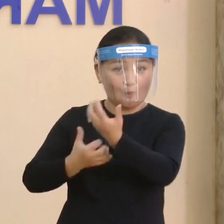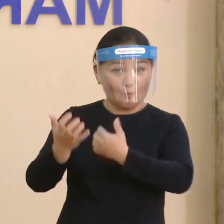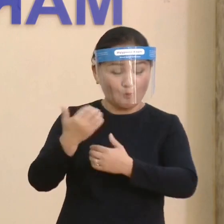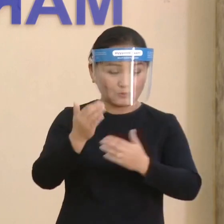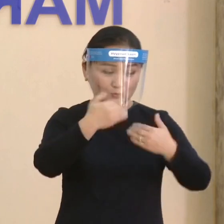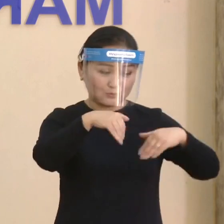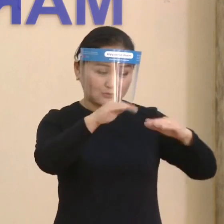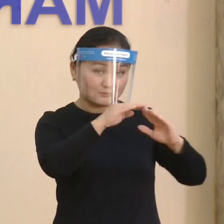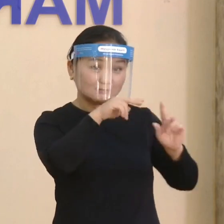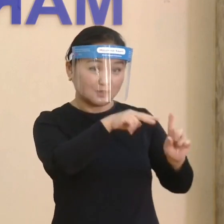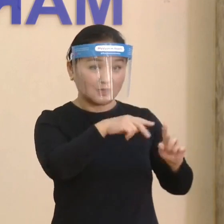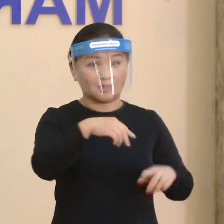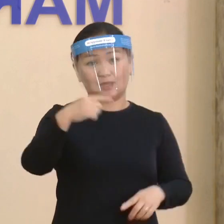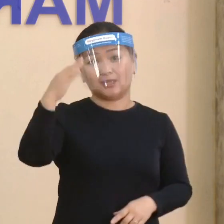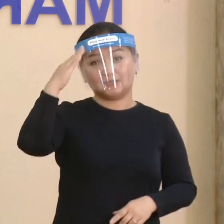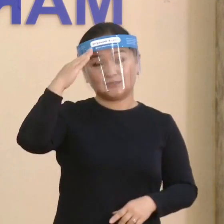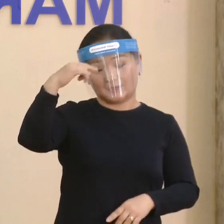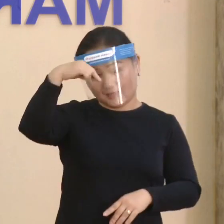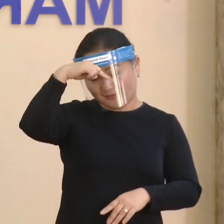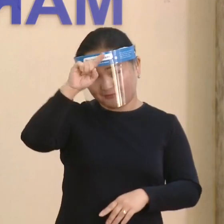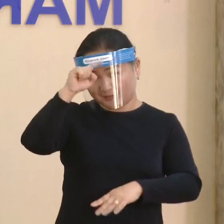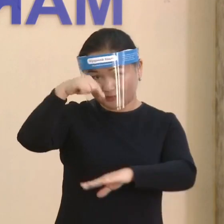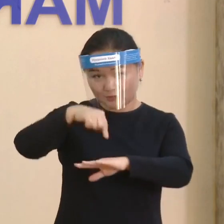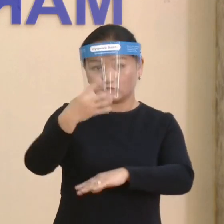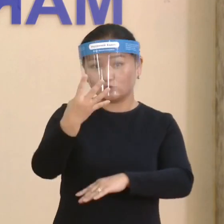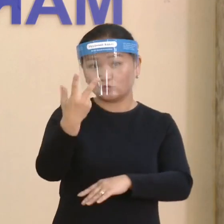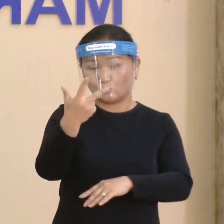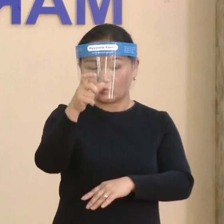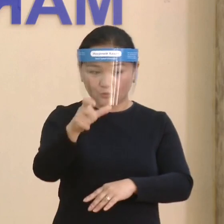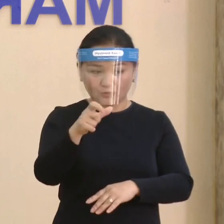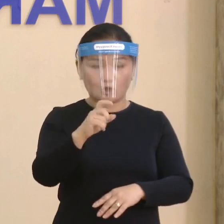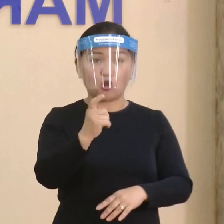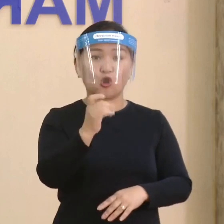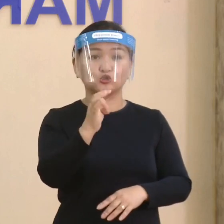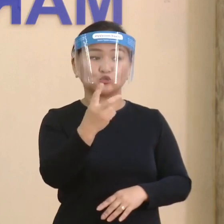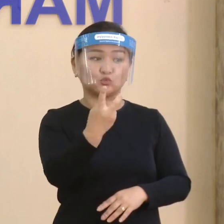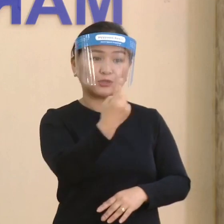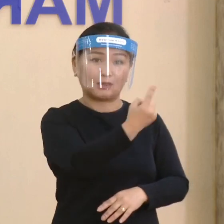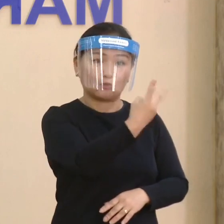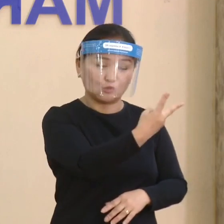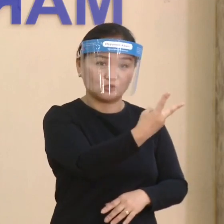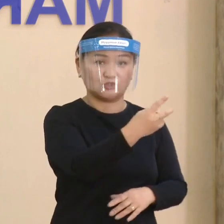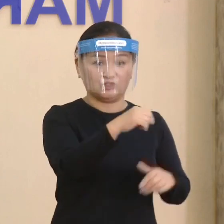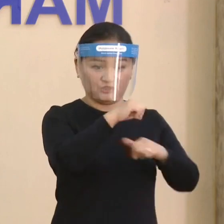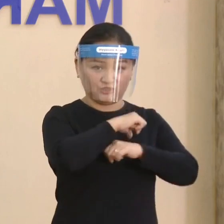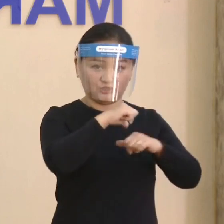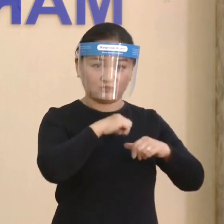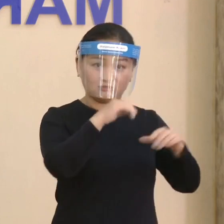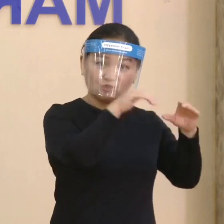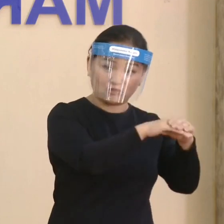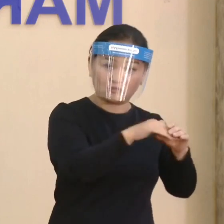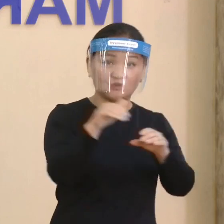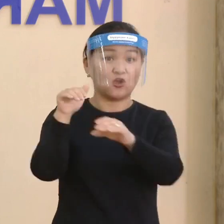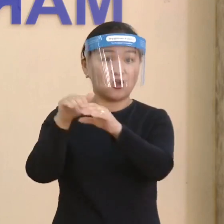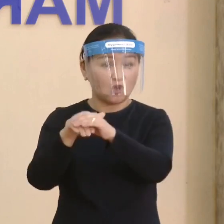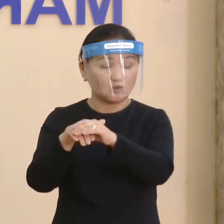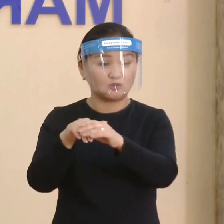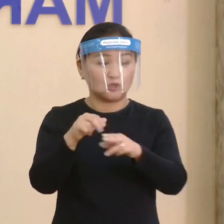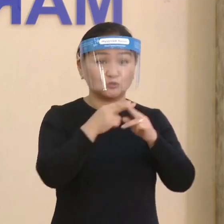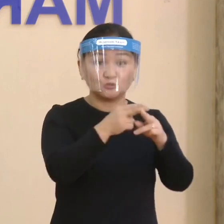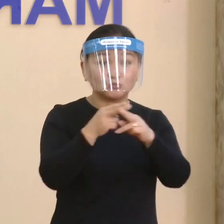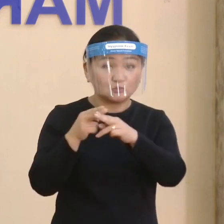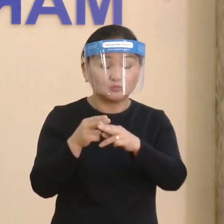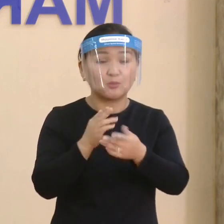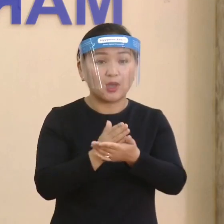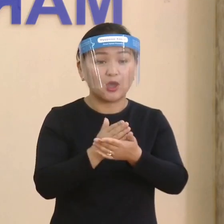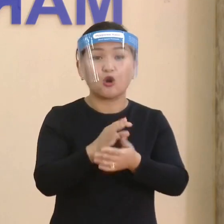Үүндээс цэргийн төв эмнэлэгт 43 иргэн, халдвар төвчин судлалын үндэсний төвд 12 иргэн бол энэ эмнэлгийн тусламж үйлчлэгээ авч байна.